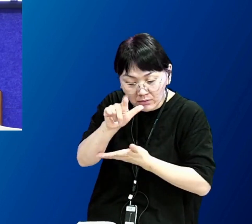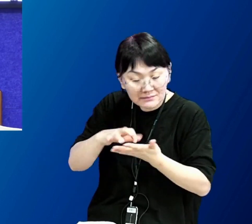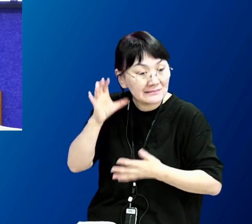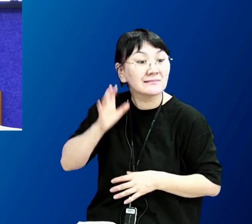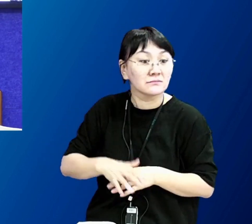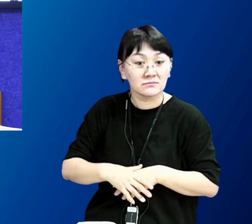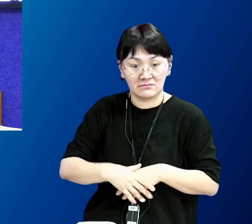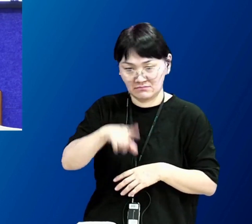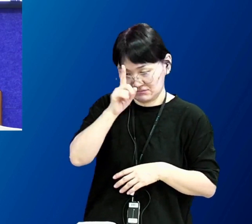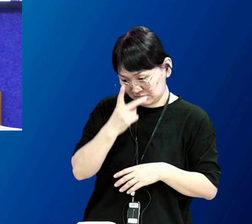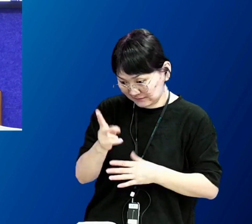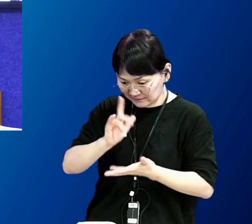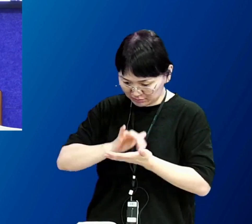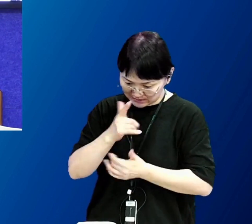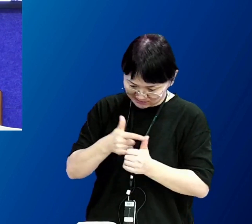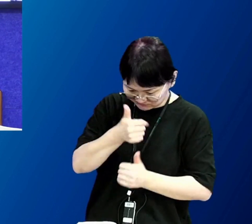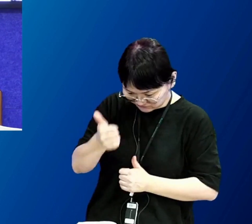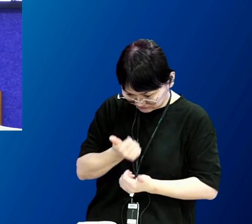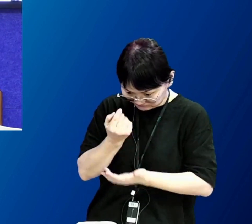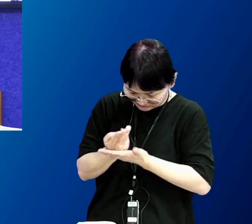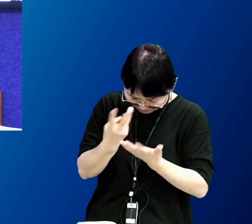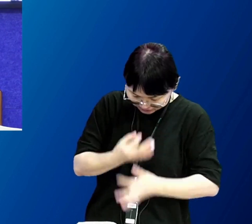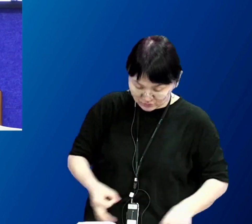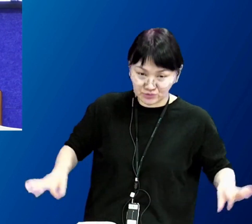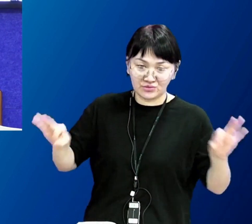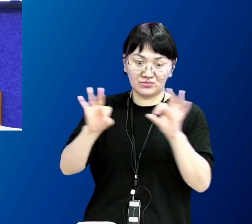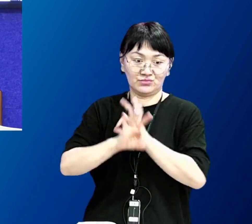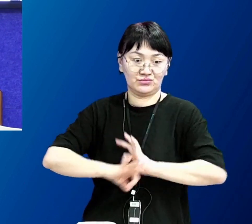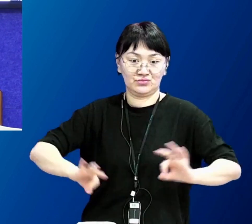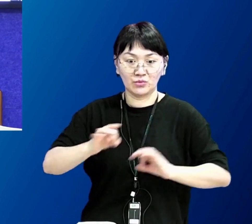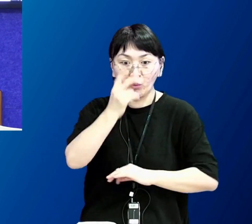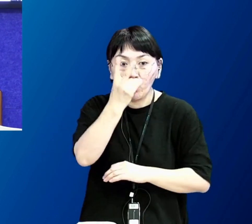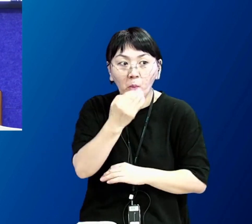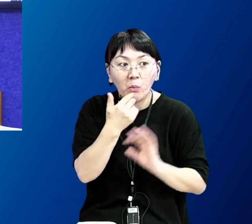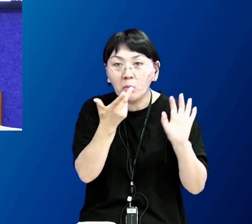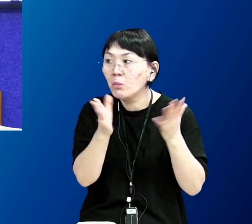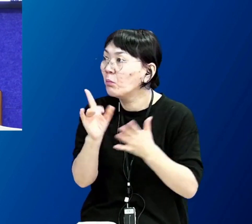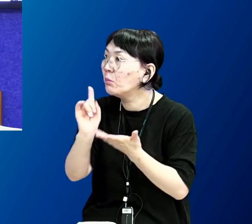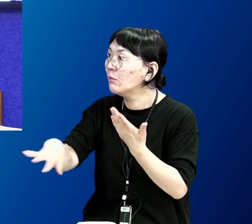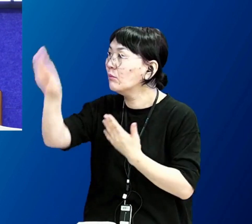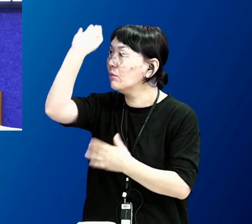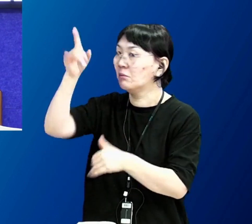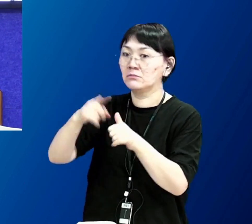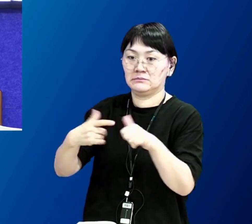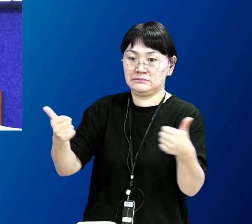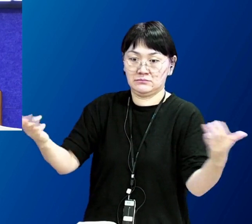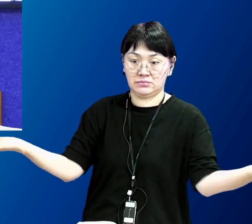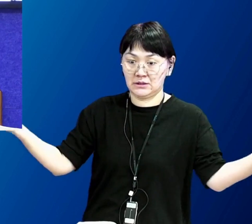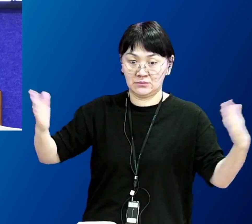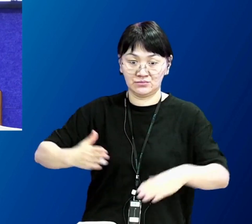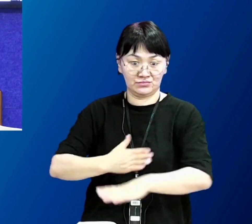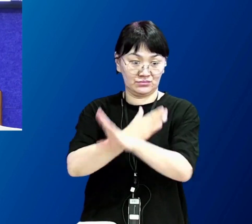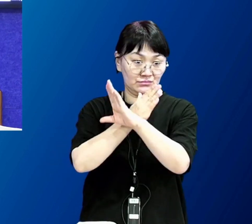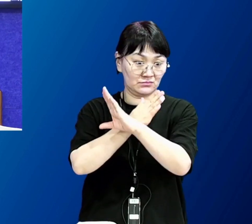Бурхны өмнө ямар ч алдар магтаал шагнал байхгүй өрөвдөлтөөр амьдралаа дуусгасан биз дээ.